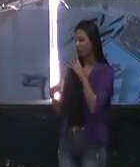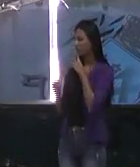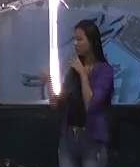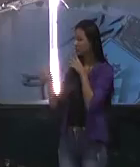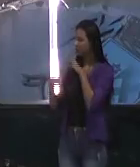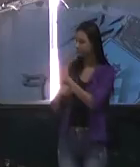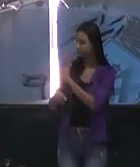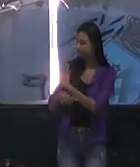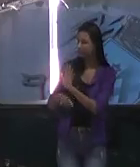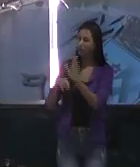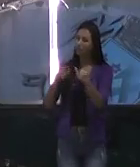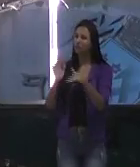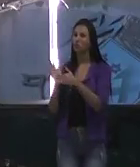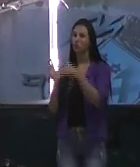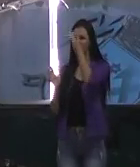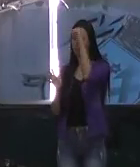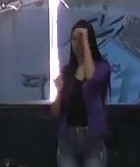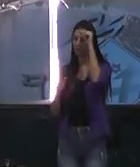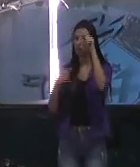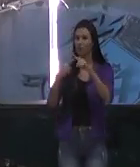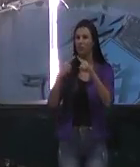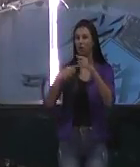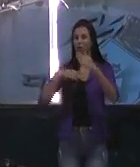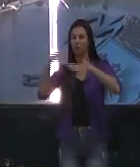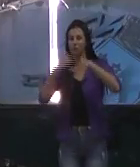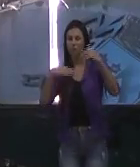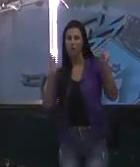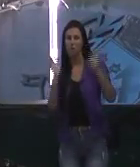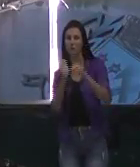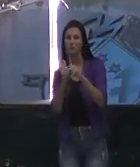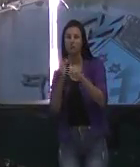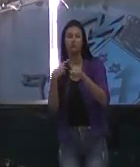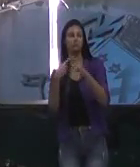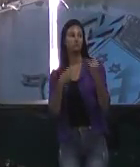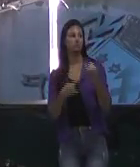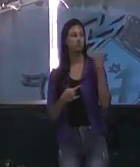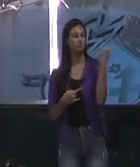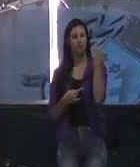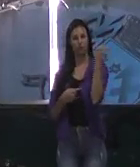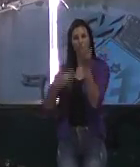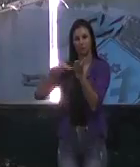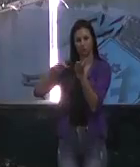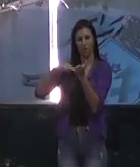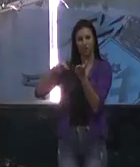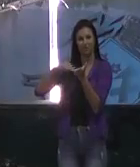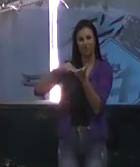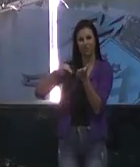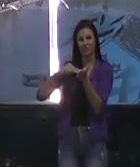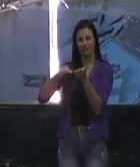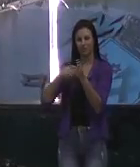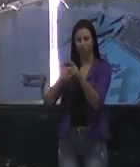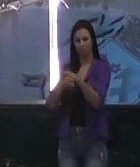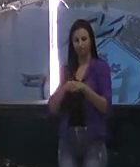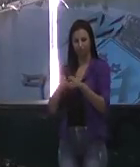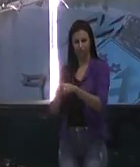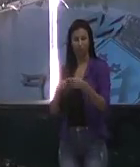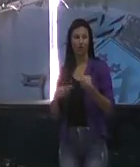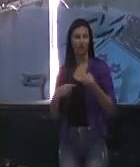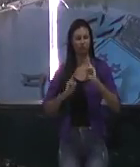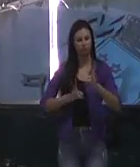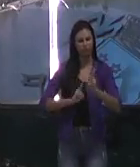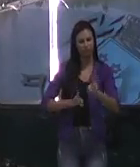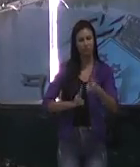prefeitura, funcionário de carreira concursada, para estar subindo uma pasta tão importante que é o secretário de Fazenda. Eu sempre falo no meu